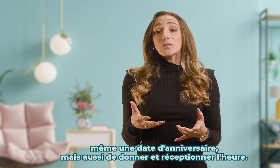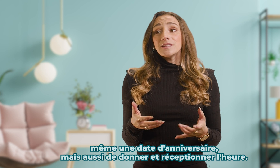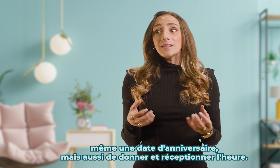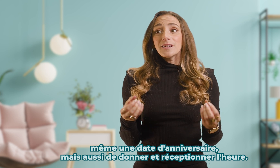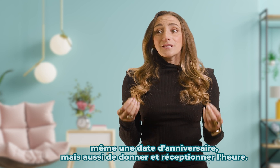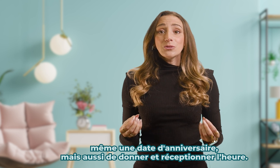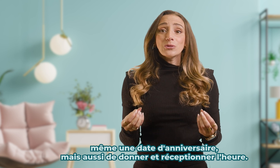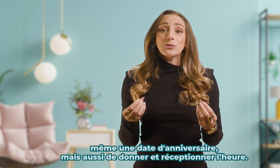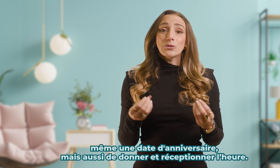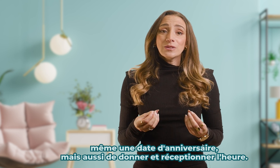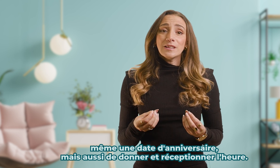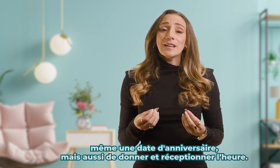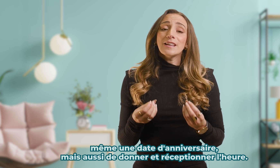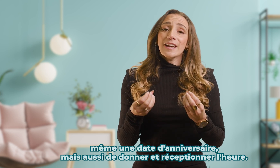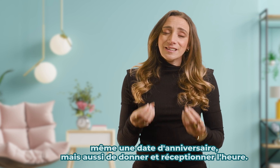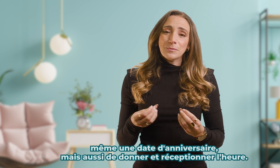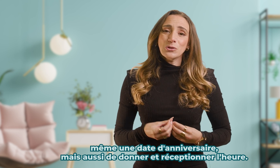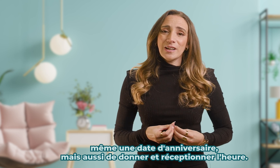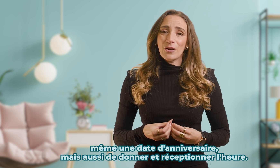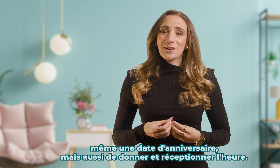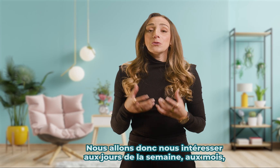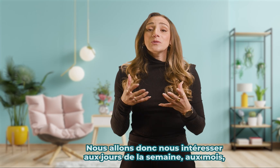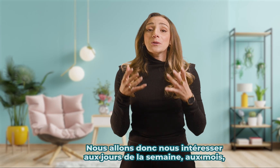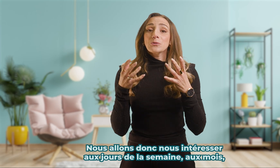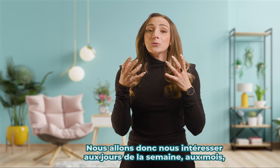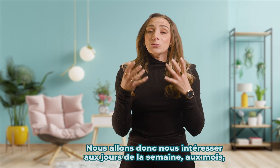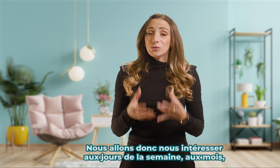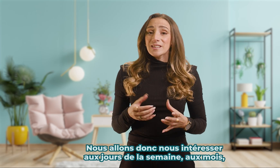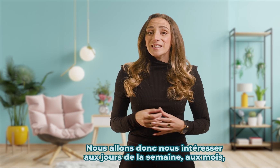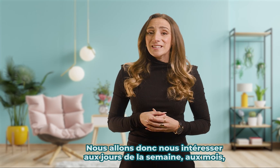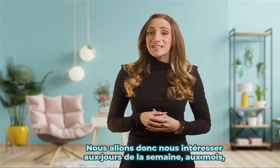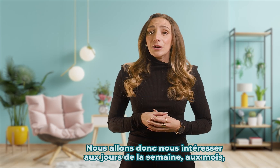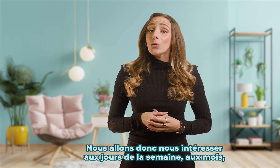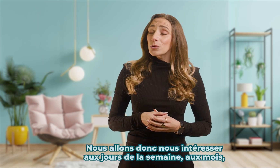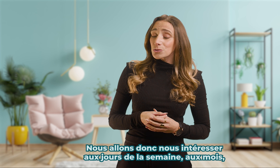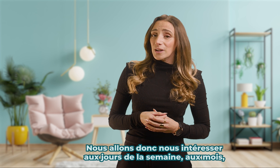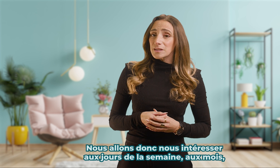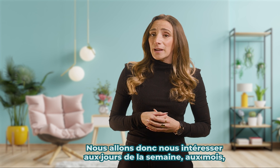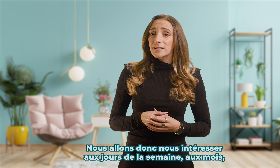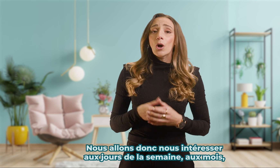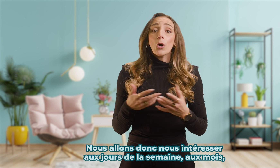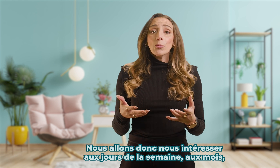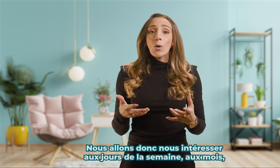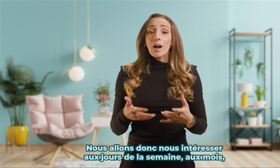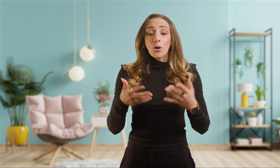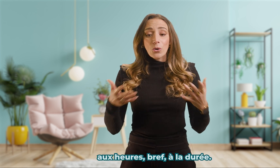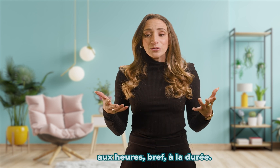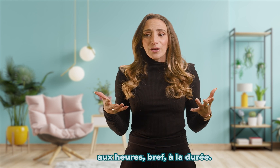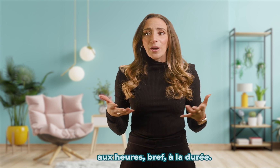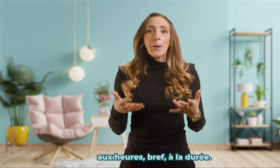aussi de donner et réceptionner l'heure. Nous allons donc nous intéresser aux jours de la semaine, aux mois, aux heures,